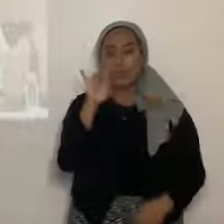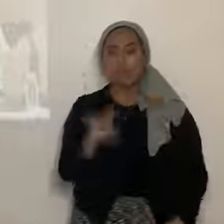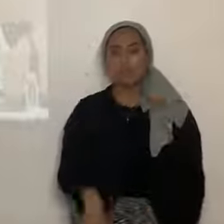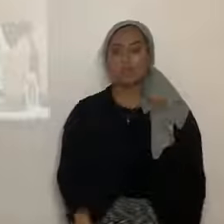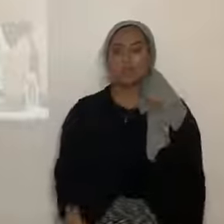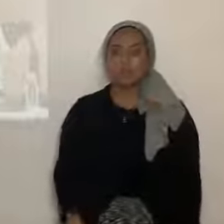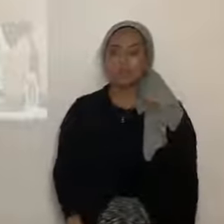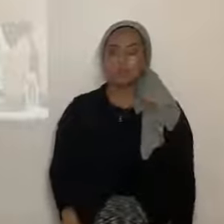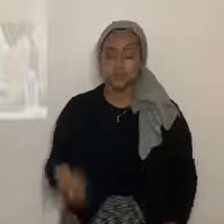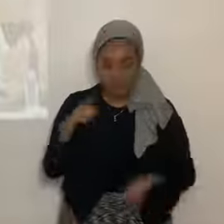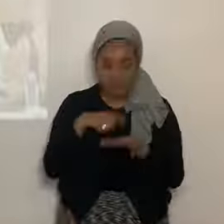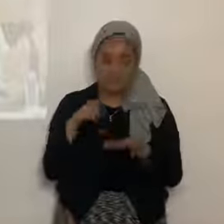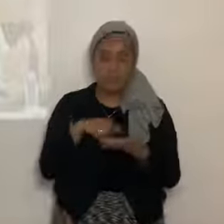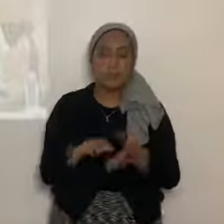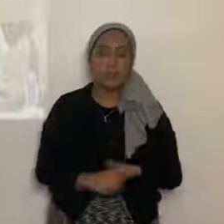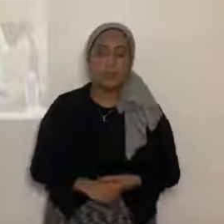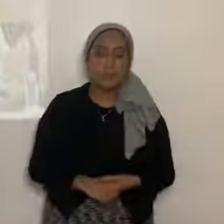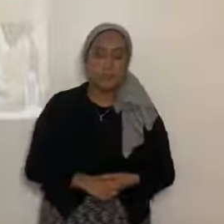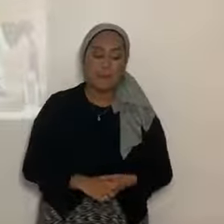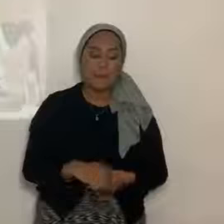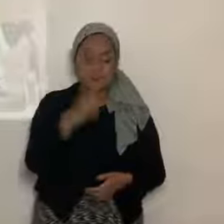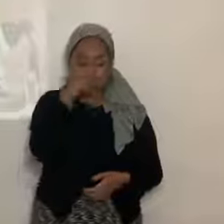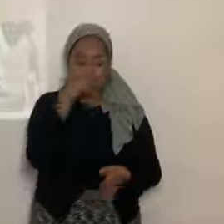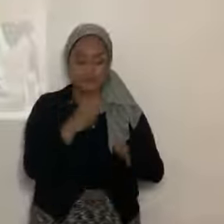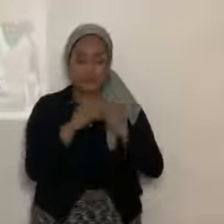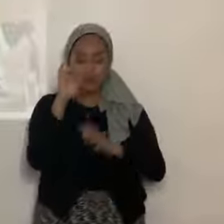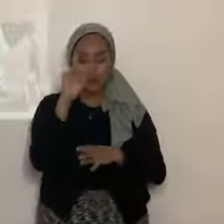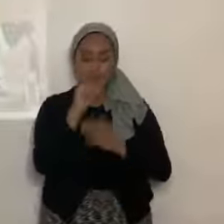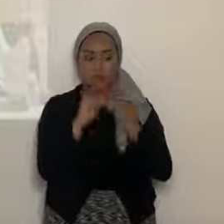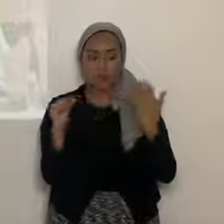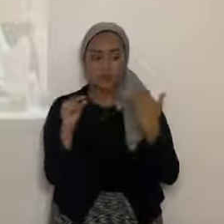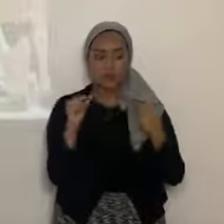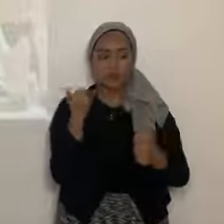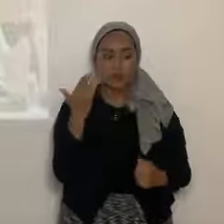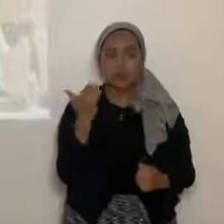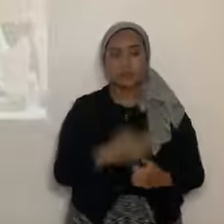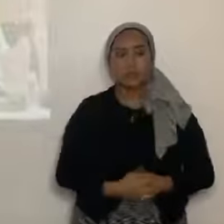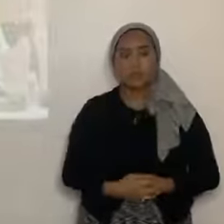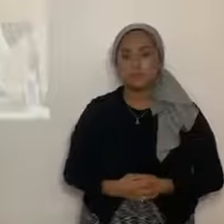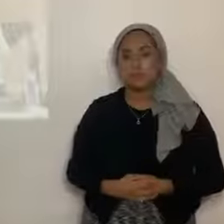para allá. Romanos 8. Y vamos a buscar el verso 15.